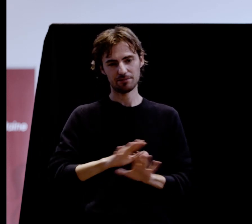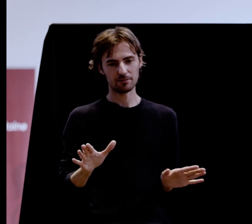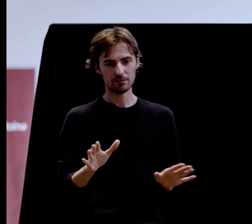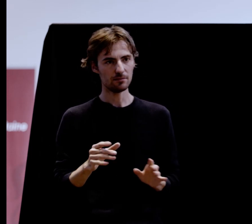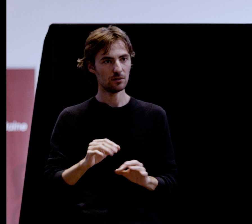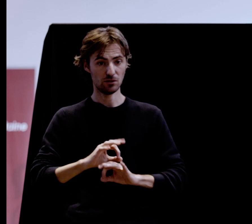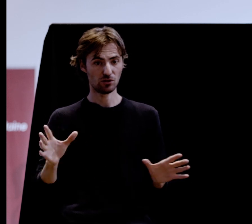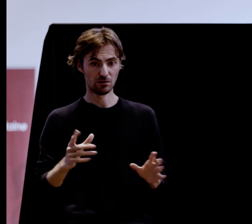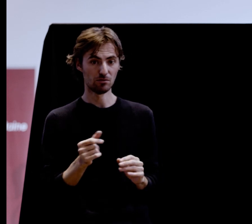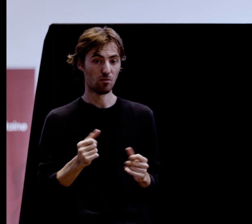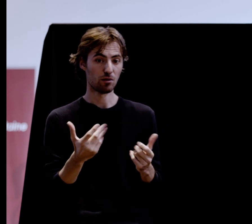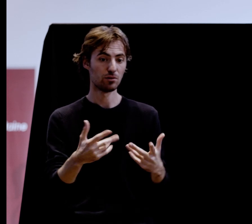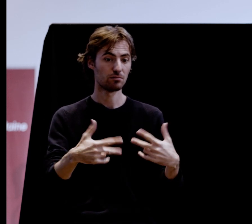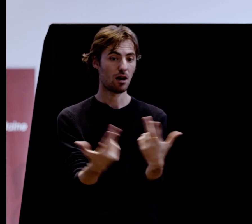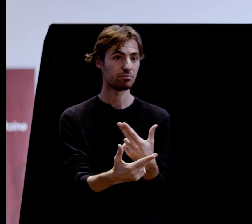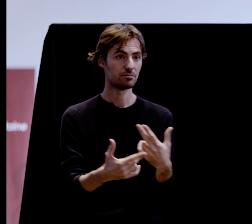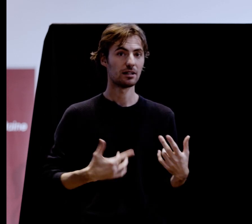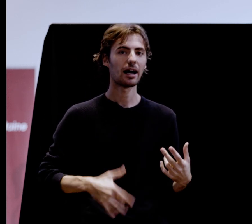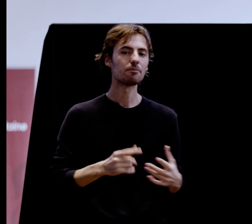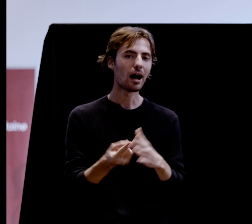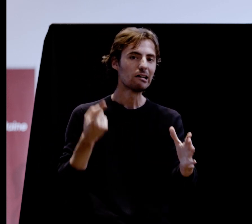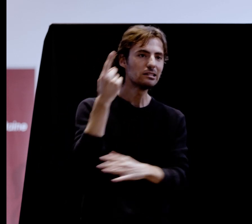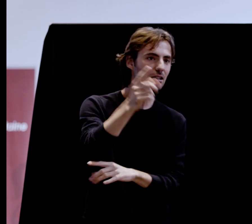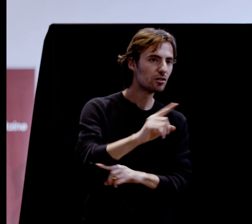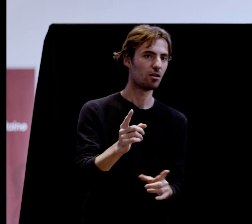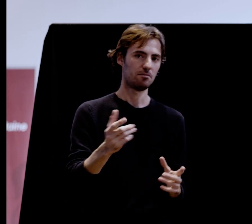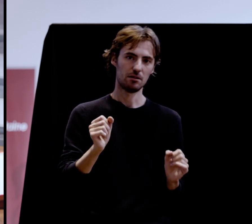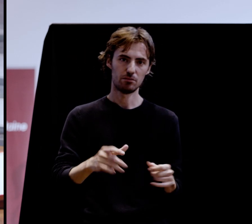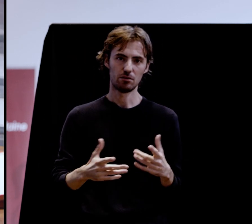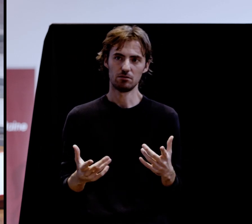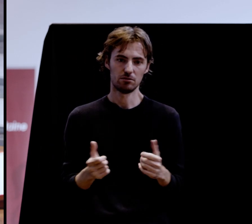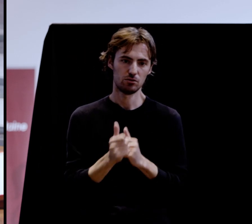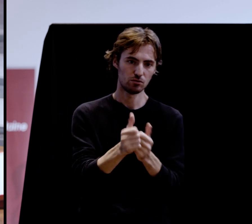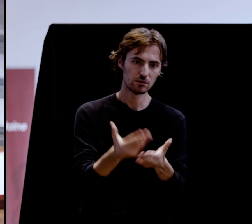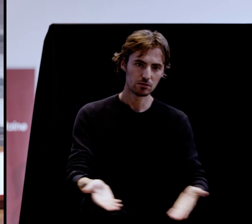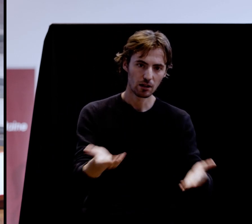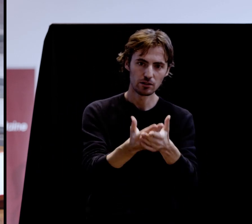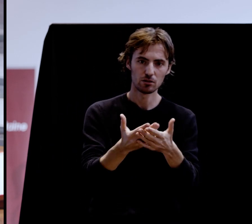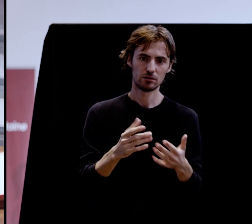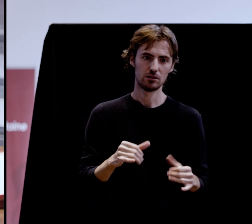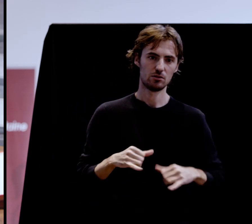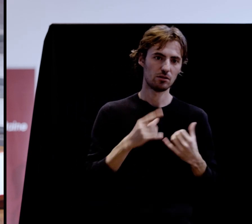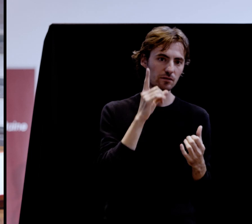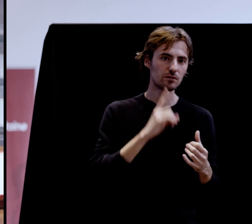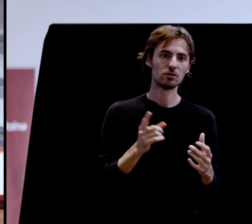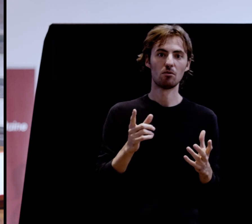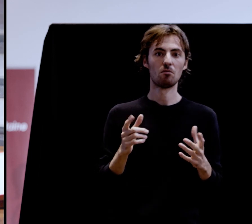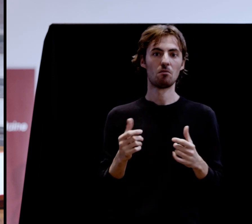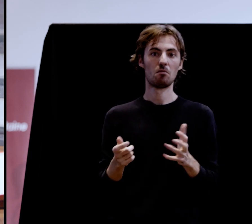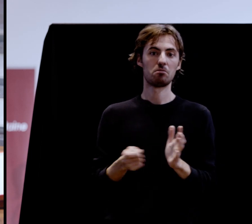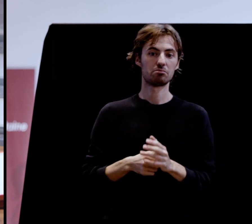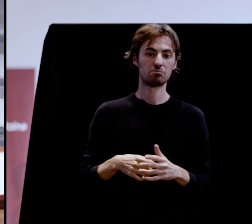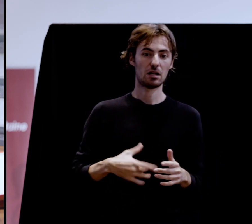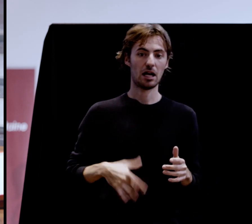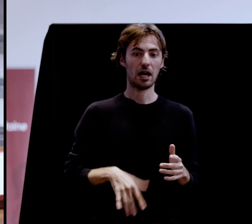proposer d'arrêter les règles. Pas forcément du tout de façon définitive. Ça va vraiment dépendre au cas par cas. Il y a des jeunes filles qui ont leurs règles que pendant les grandes vacances, parce qu'en fait, c'est le